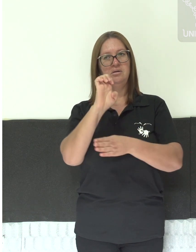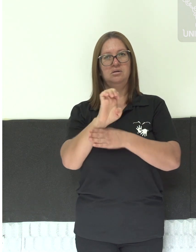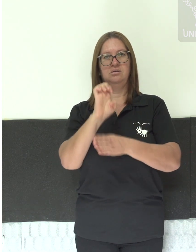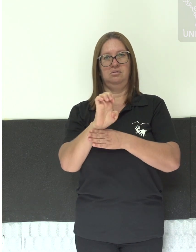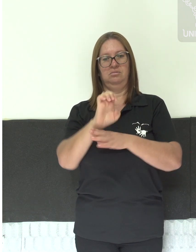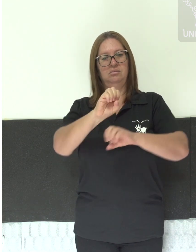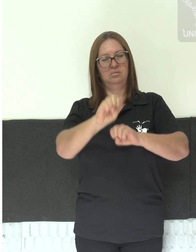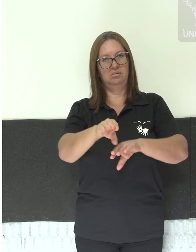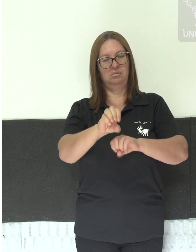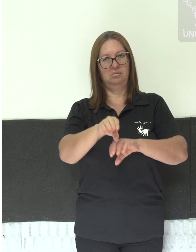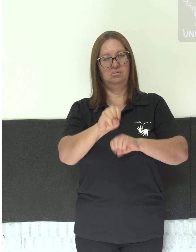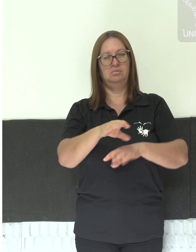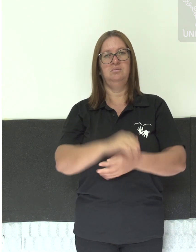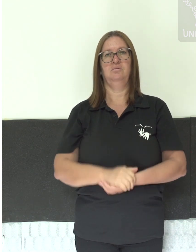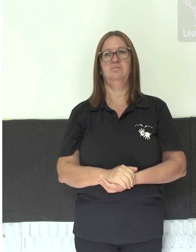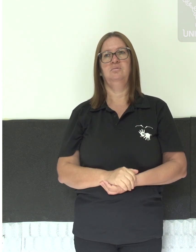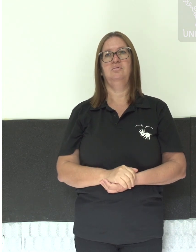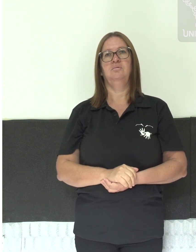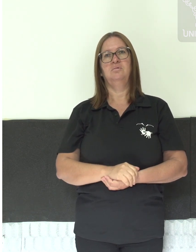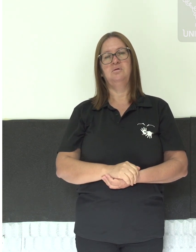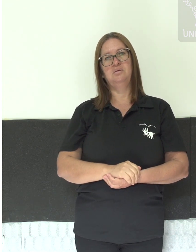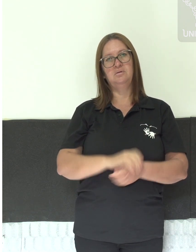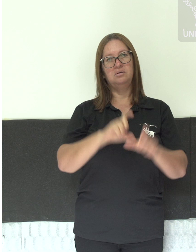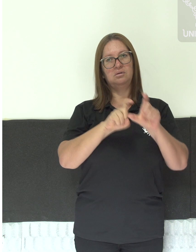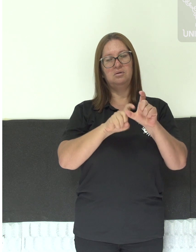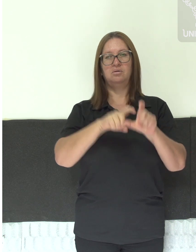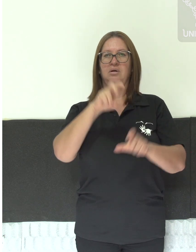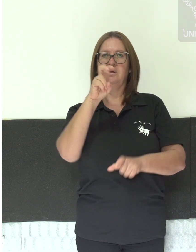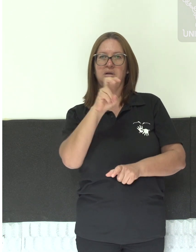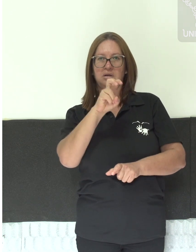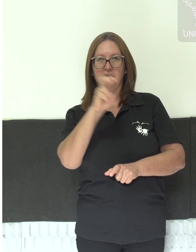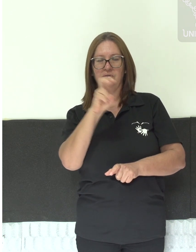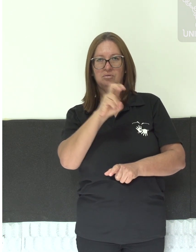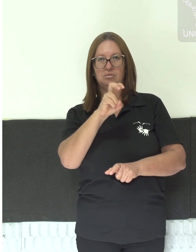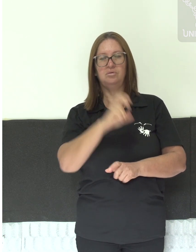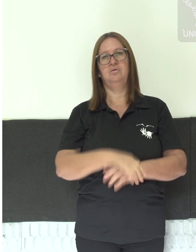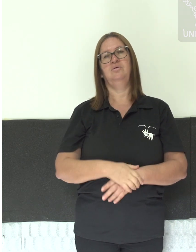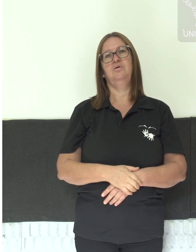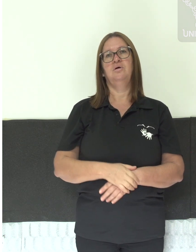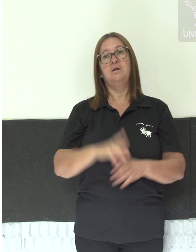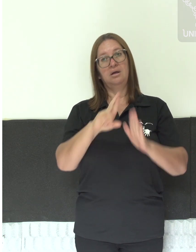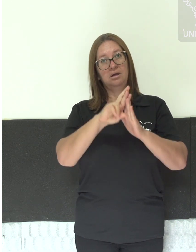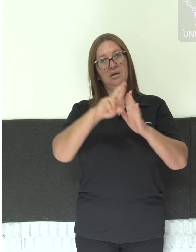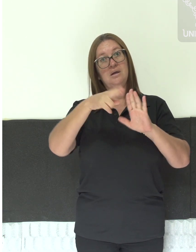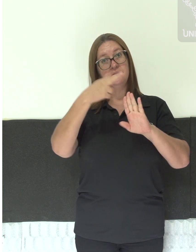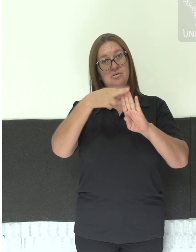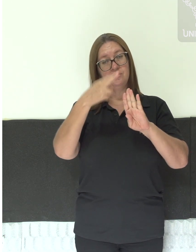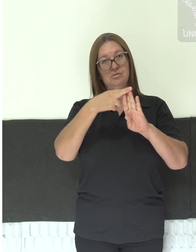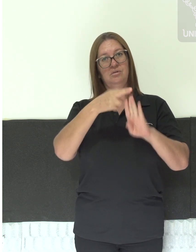da Educação. Artigo 5º da Resolução número